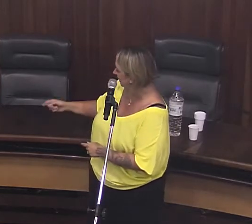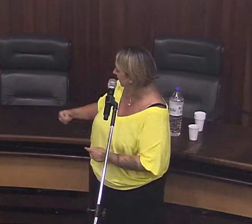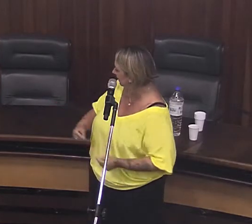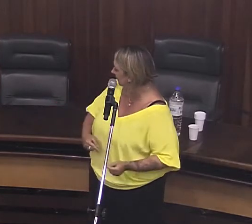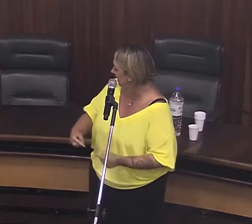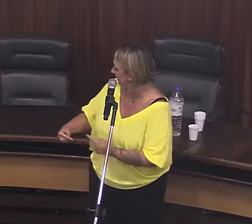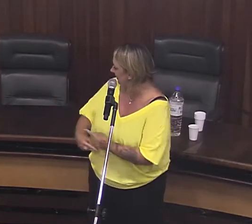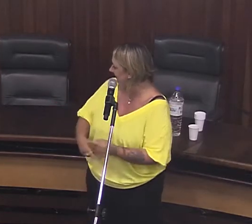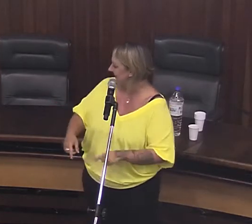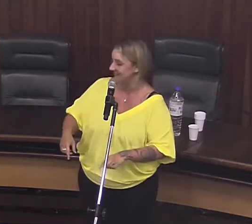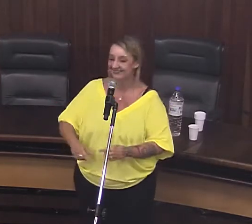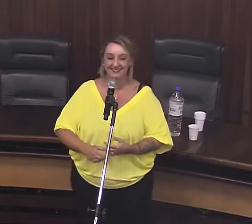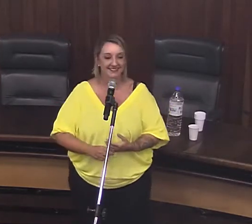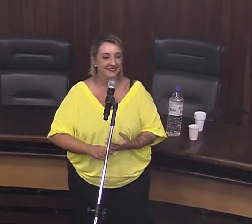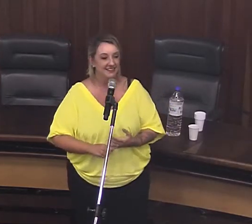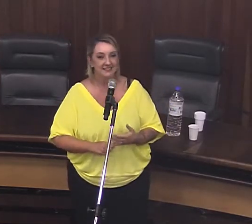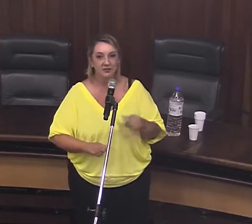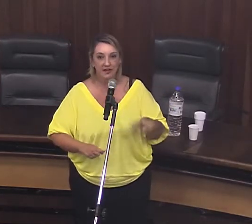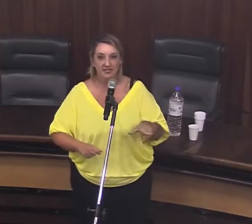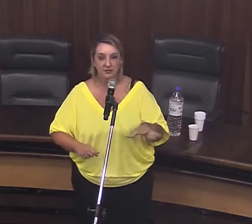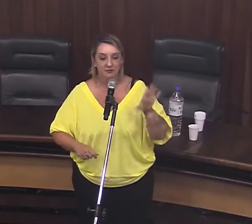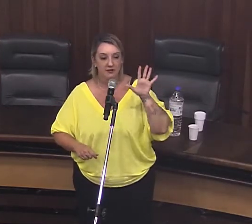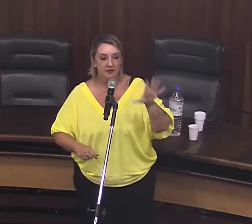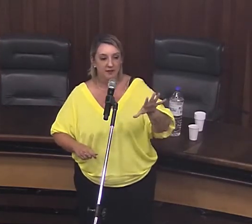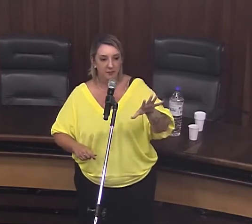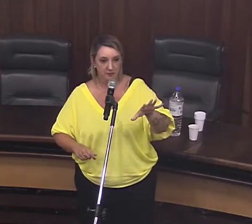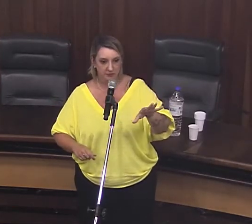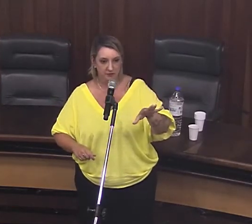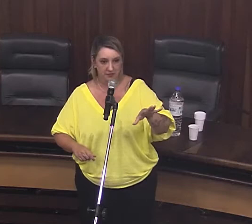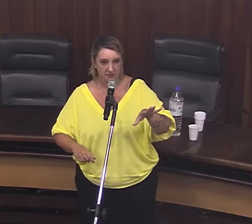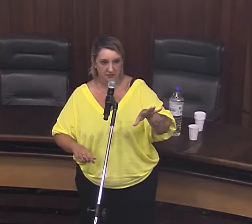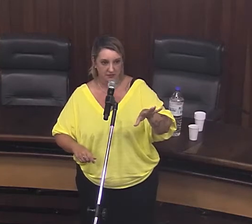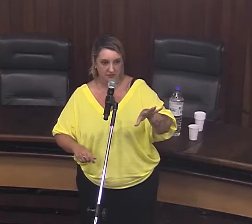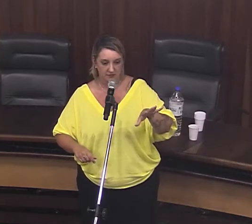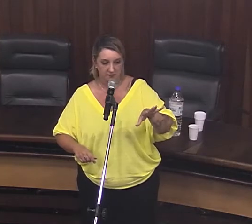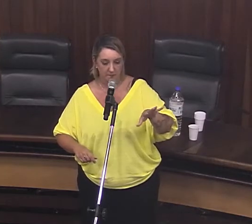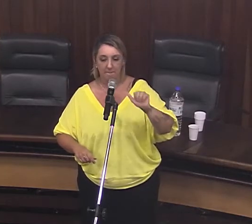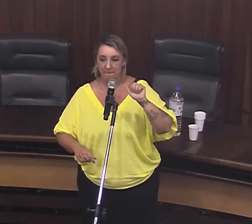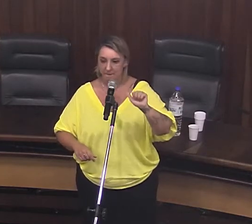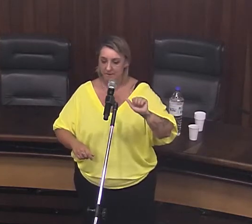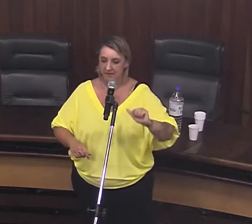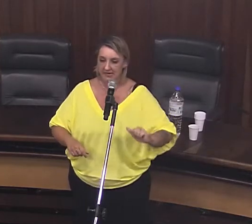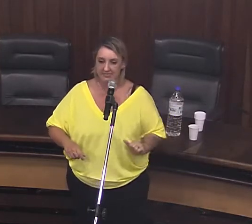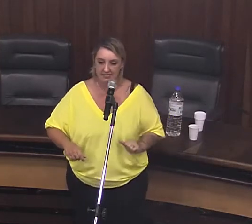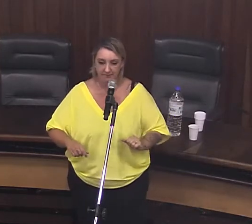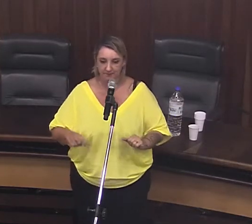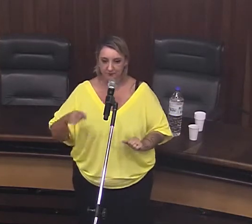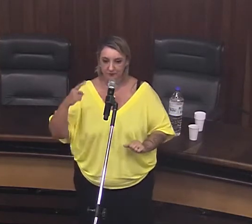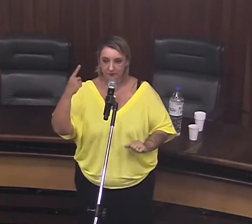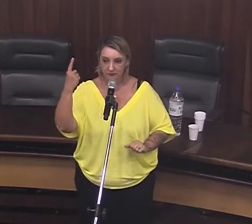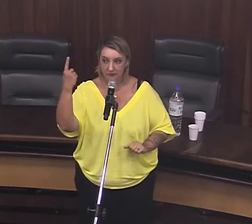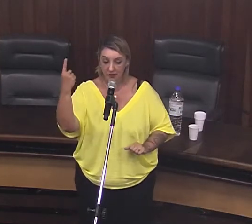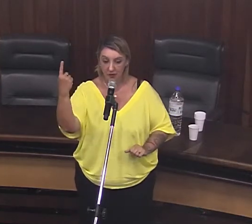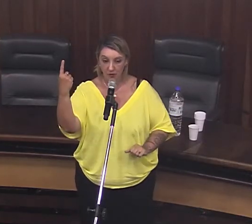aqui, né? Então, é isso. Vamos para os números? Beleza.